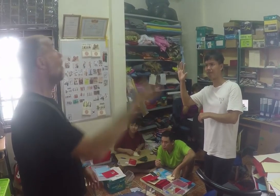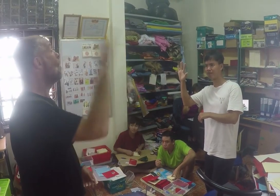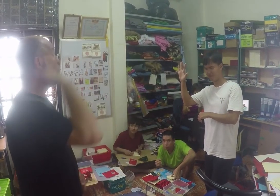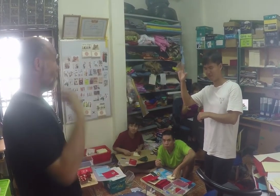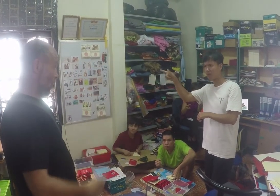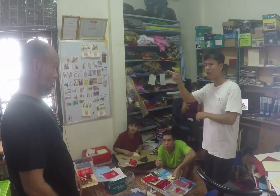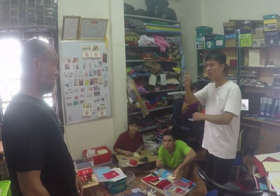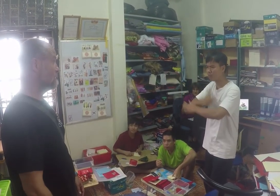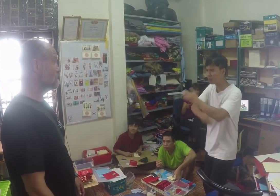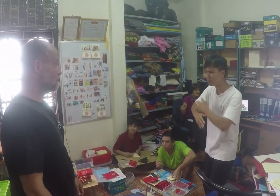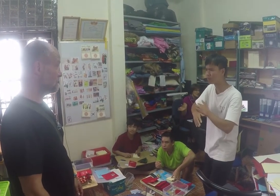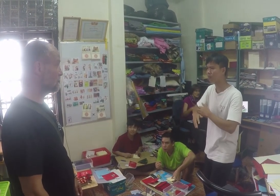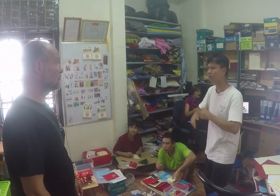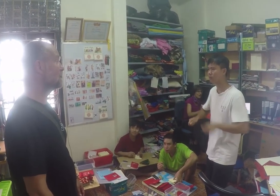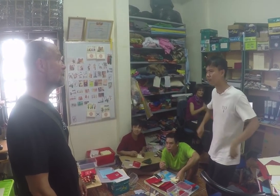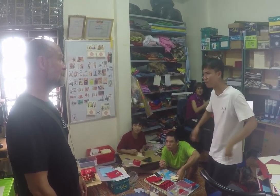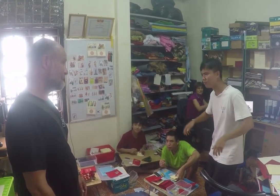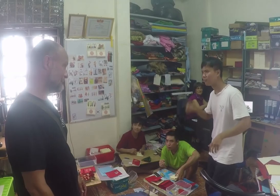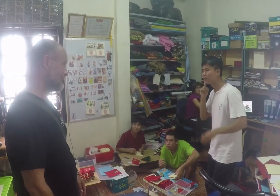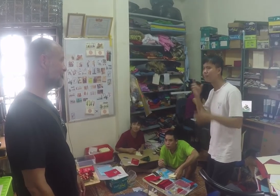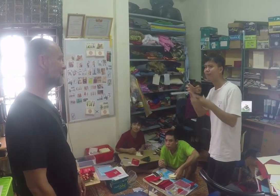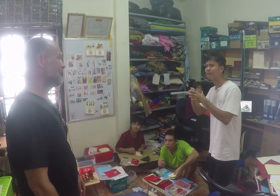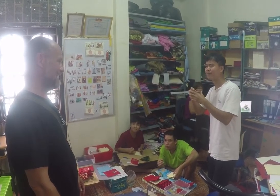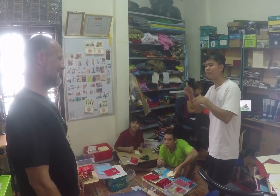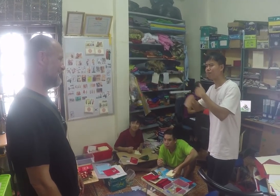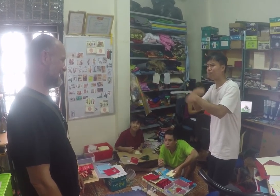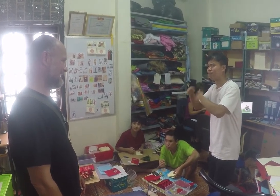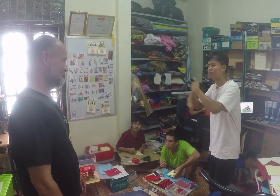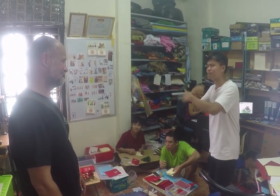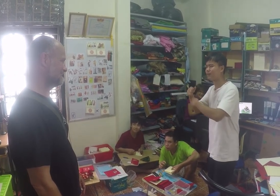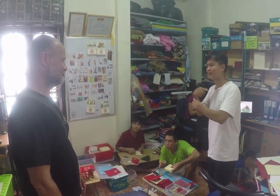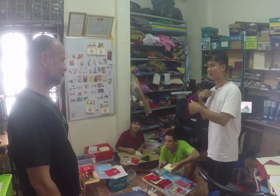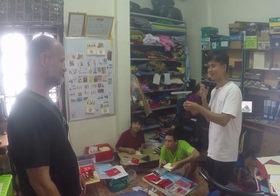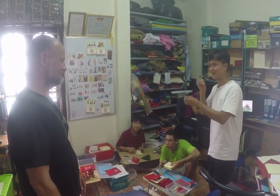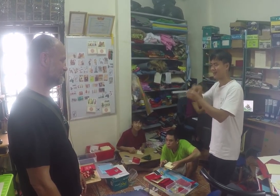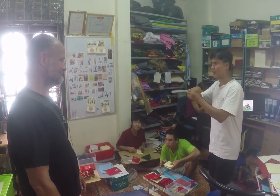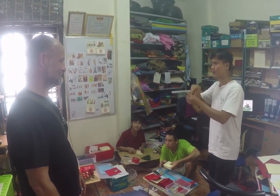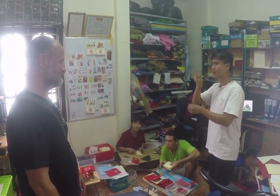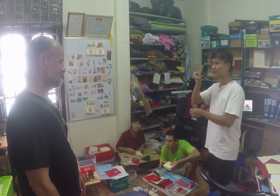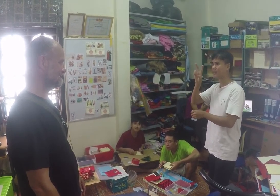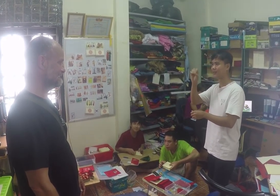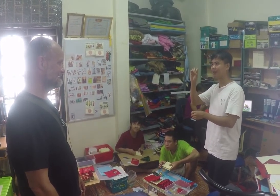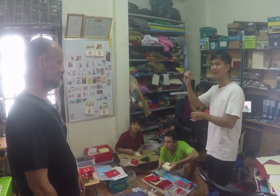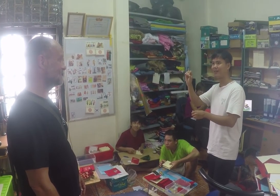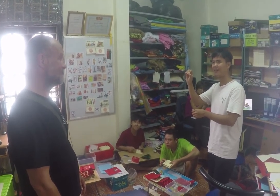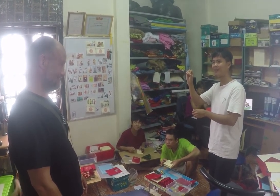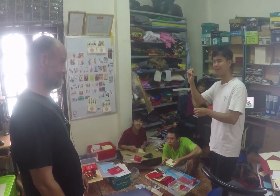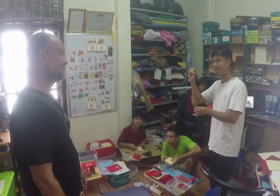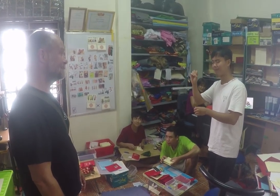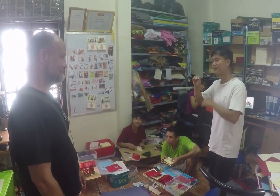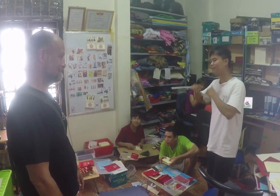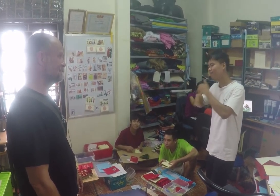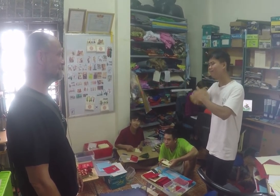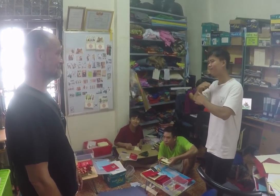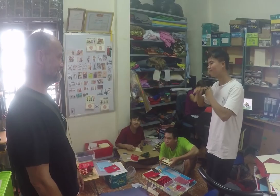Dieser Werkstatt existiert seit 1995, so lange gegründet von Körperbehinderten und Tauben. Im Jahre 2000 fing ich hier an und